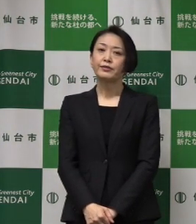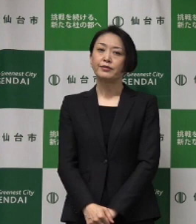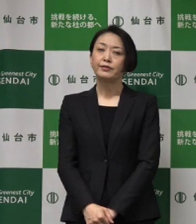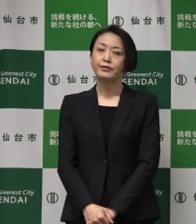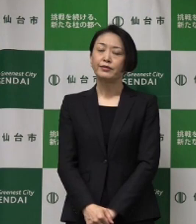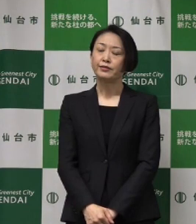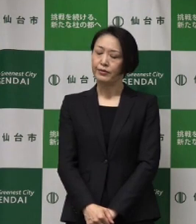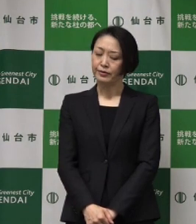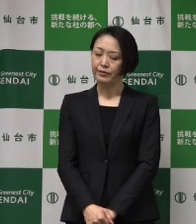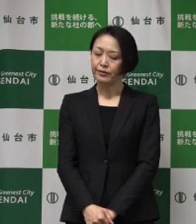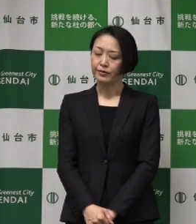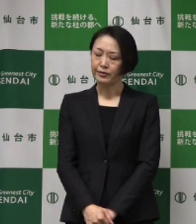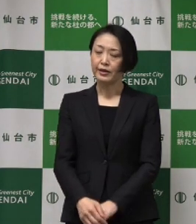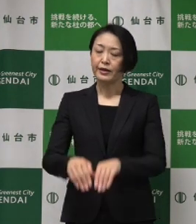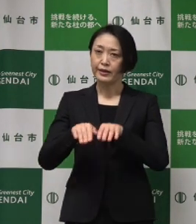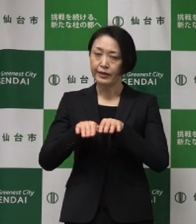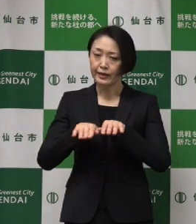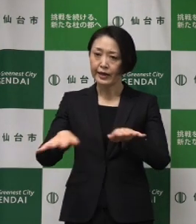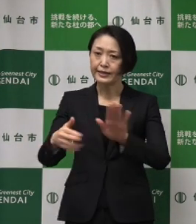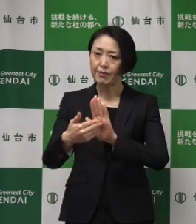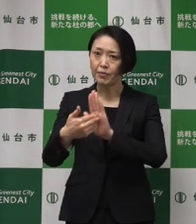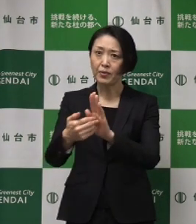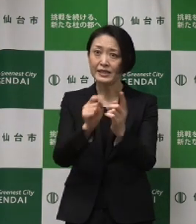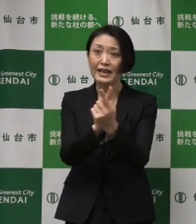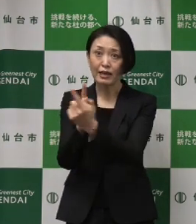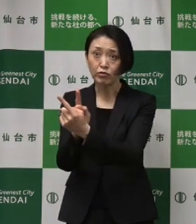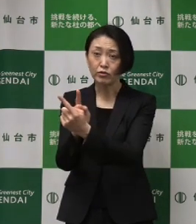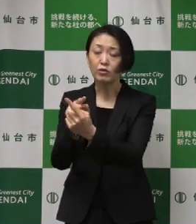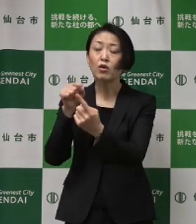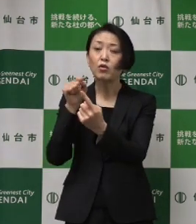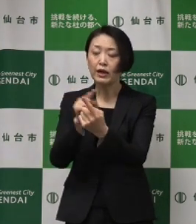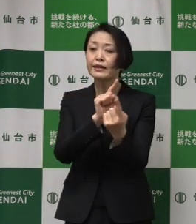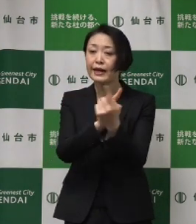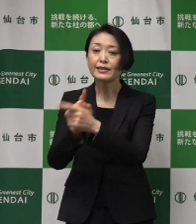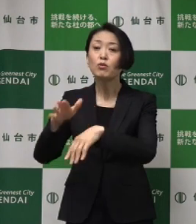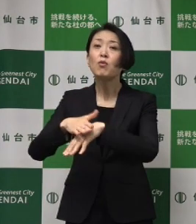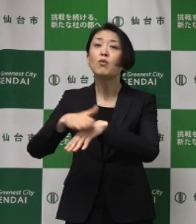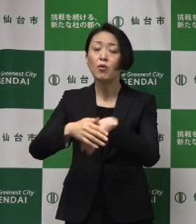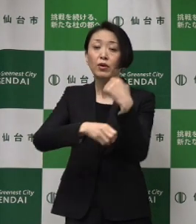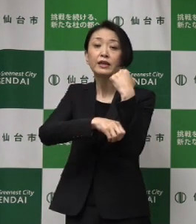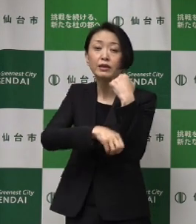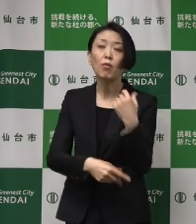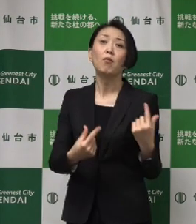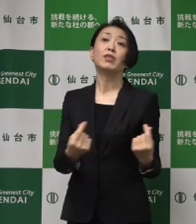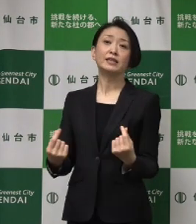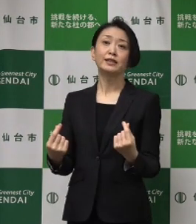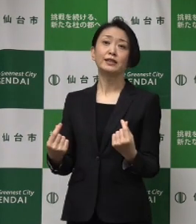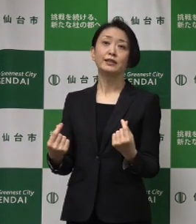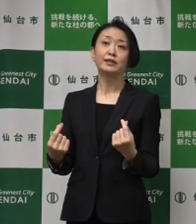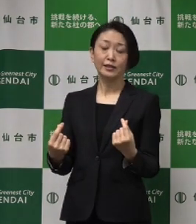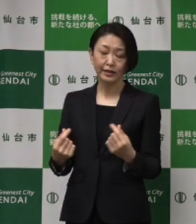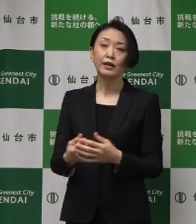感染防止対策は基本は同じであると、基本は同じである。しかし感染力